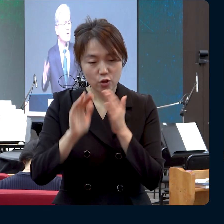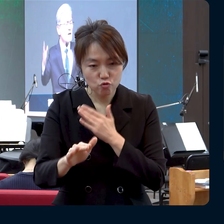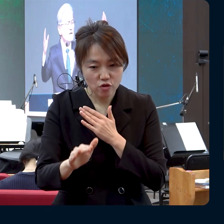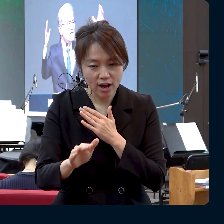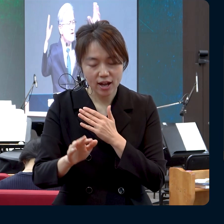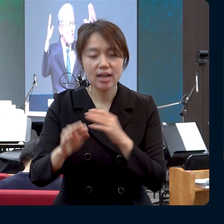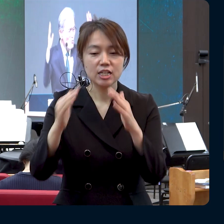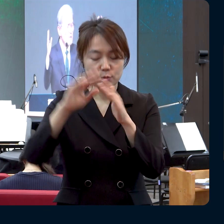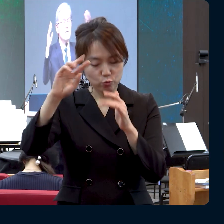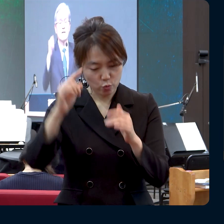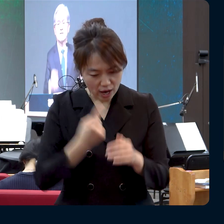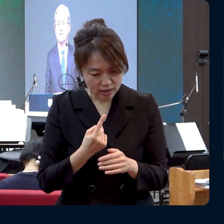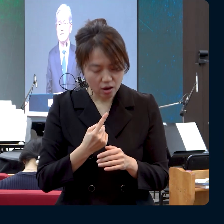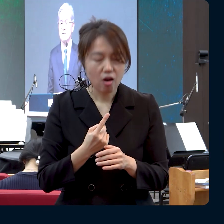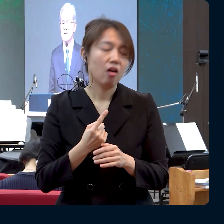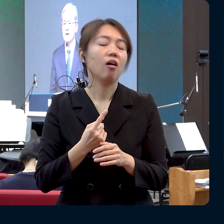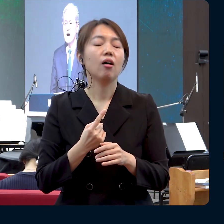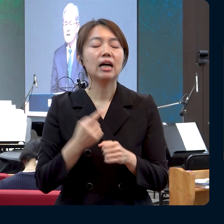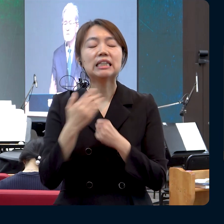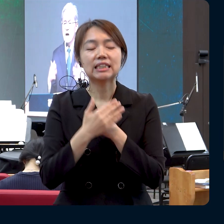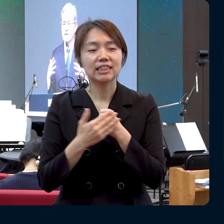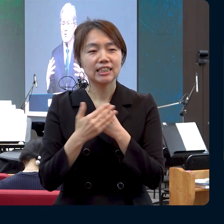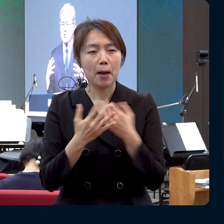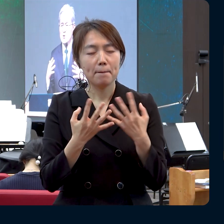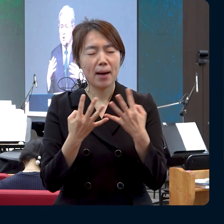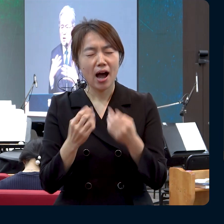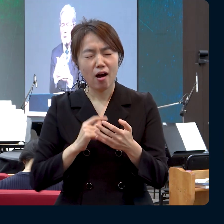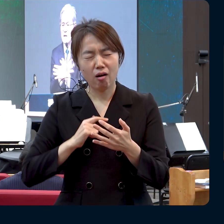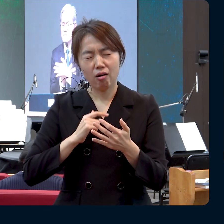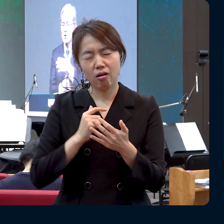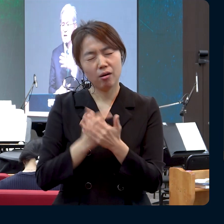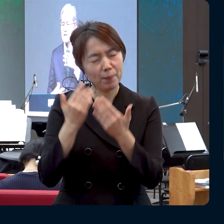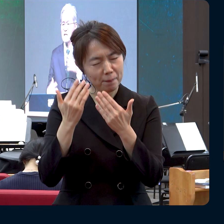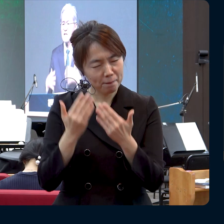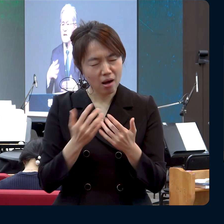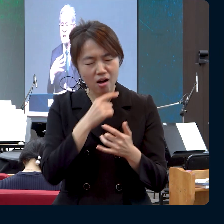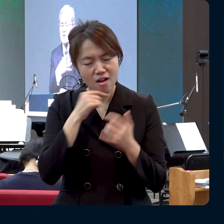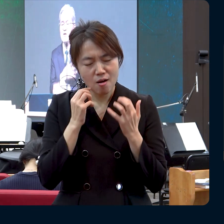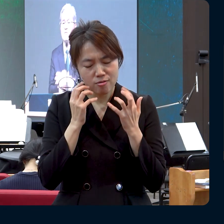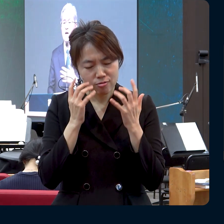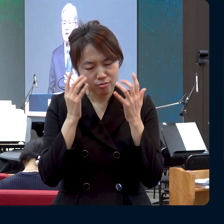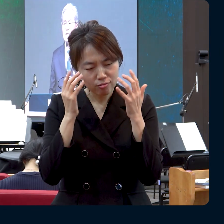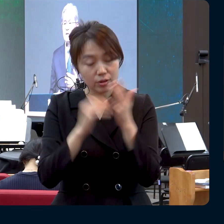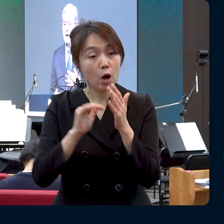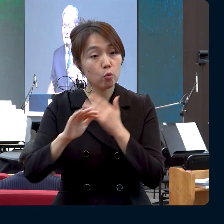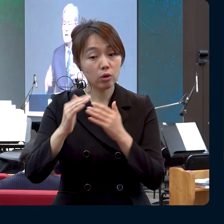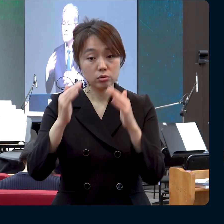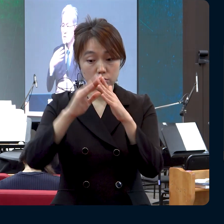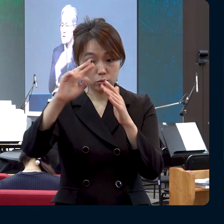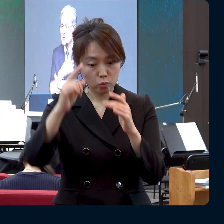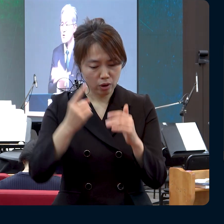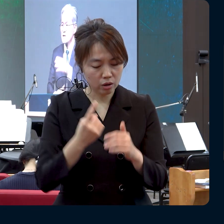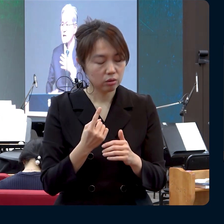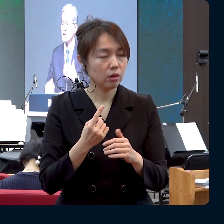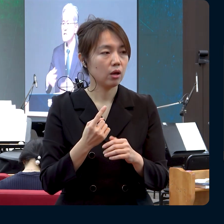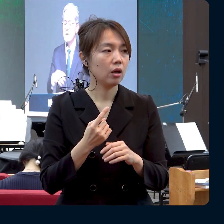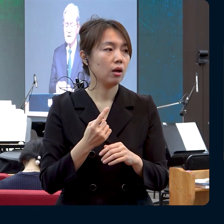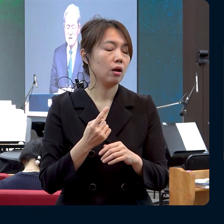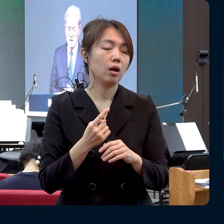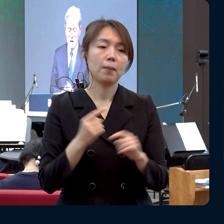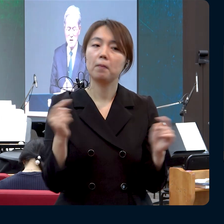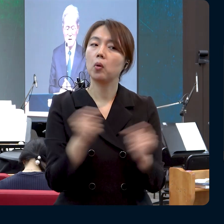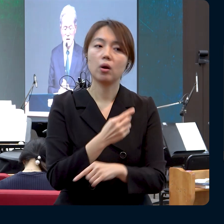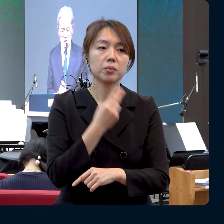새벽 기도 시간에 은혜를 너무 많이 받았어요. 하지만 아직 온전히 변화되지 않은 자기 내면 때문에 한참 영적인 갈등이